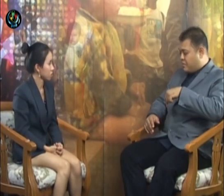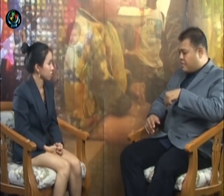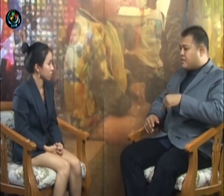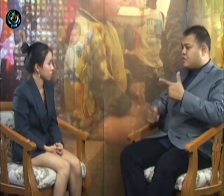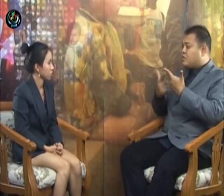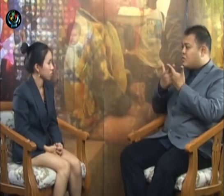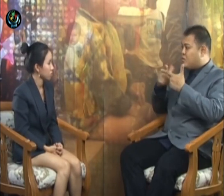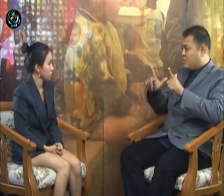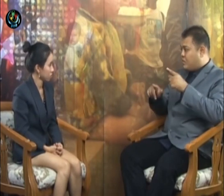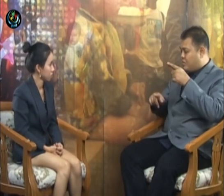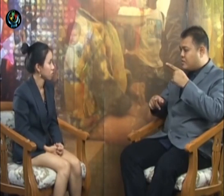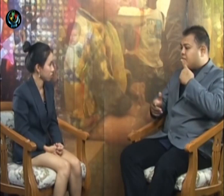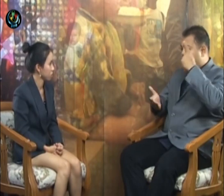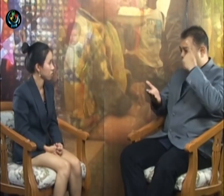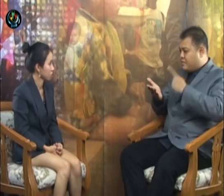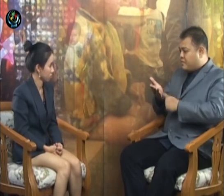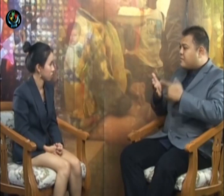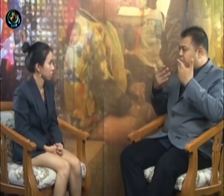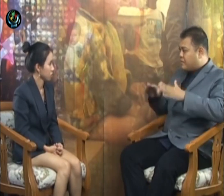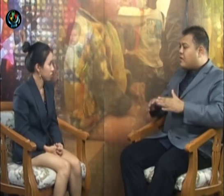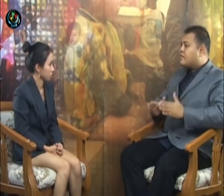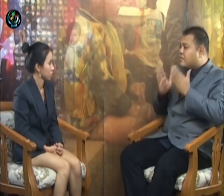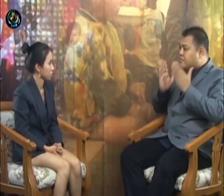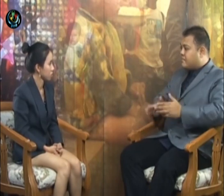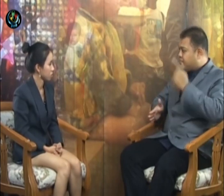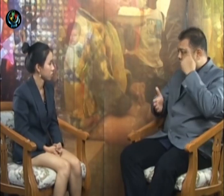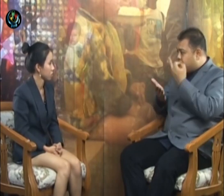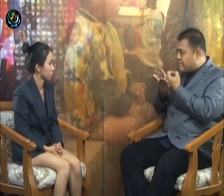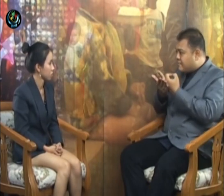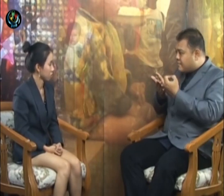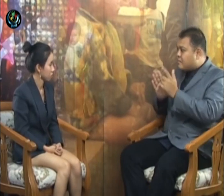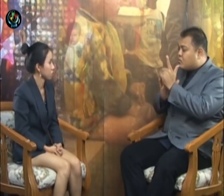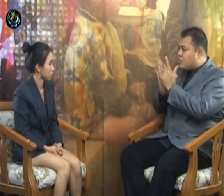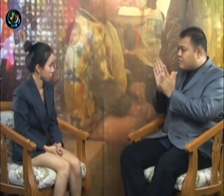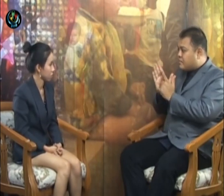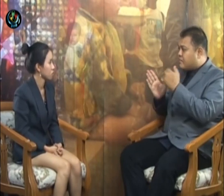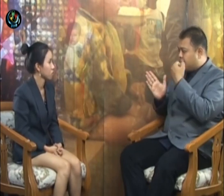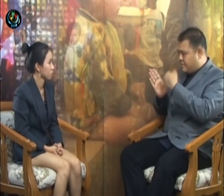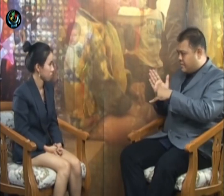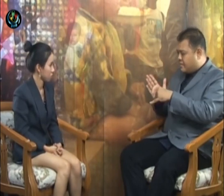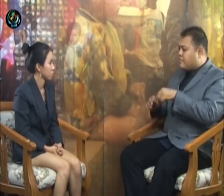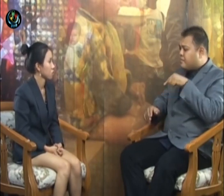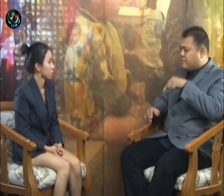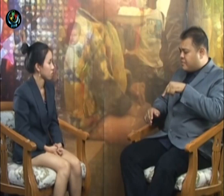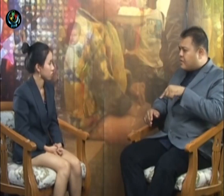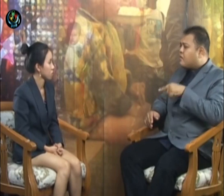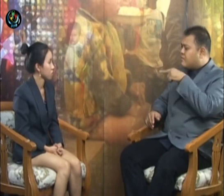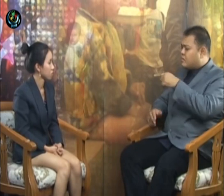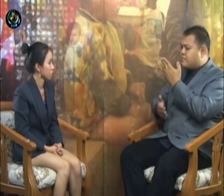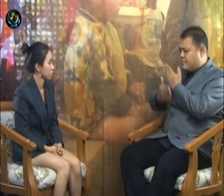်။အခုလွတ်တော်ကဆုံးဖြတ်အတည်ပြုလိုက်တဲ့အမျိုးသားပညာရေးဥပဒေမူကြမ်းပေါ်ဘယ်လိုမြင်လဲ။ကောင်းလားမကောင်းဘူးလား။မ